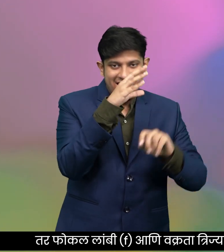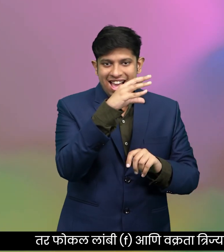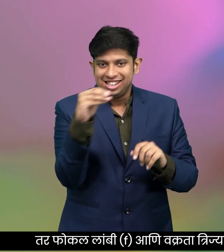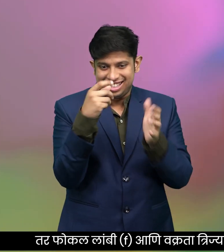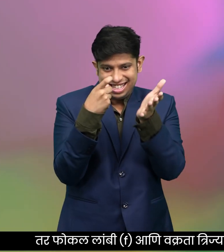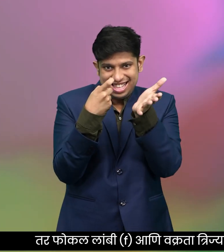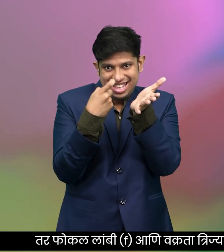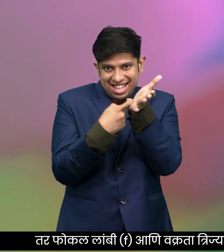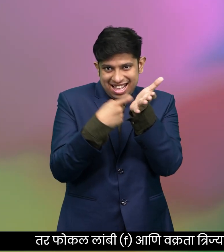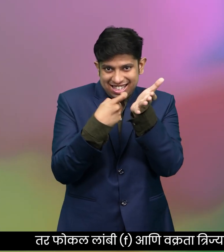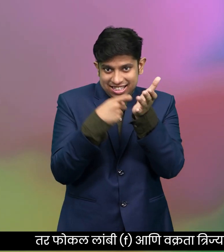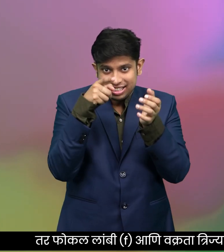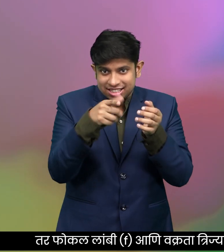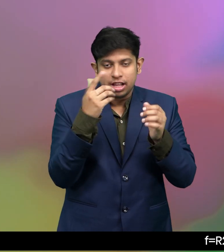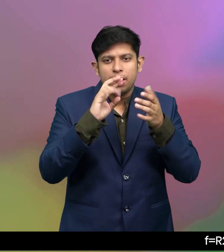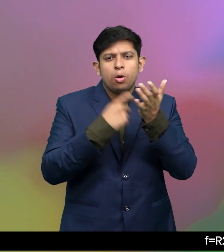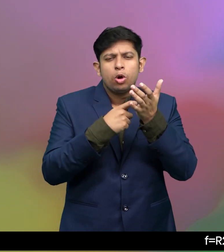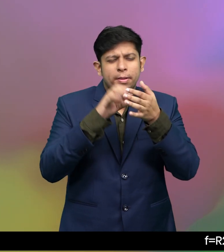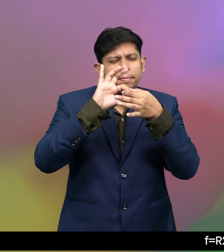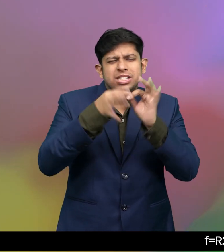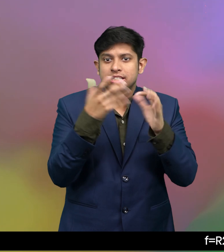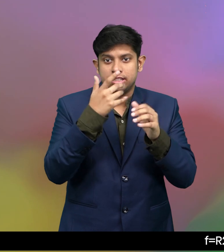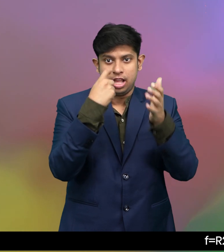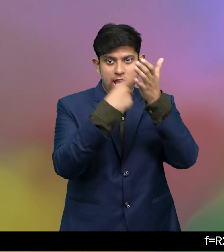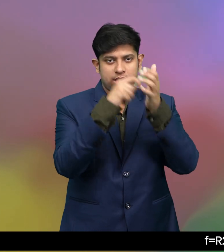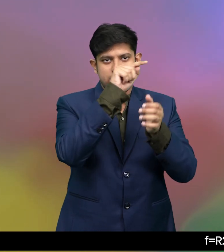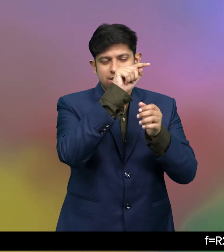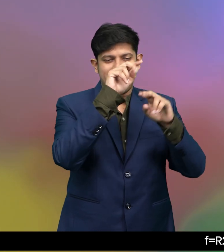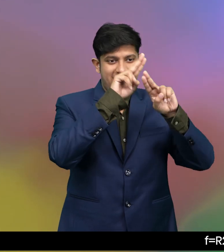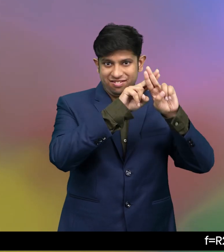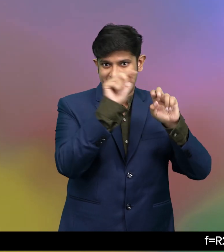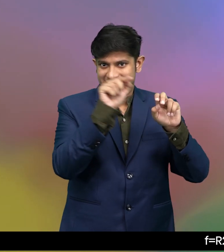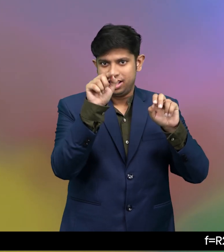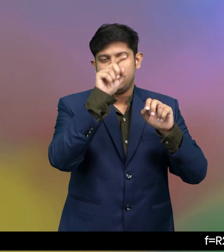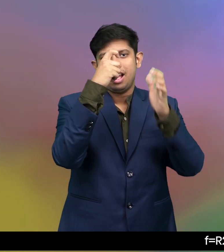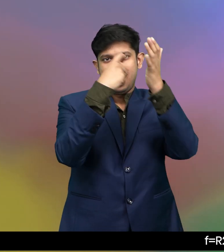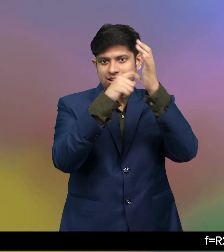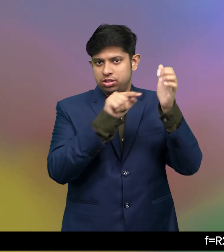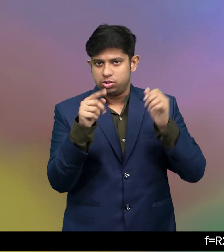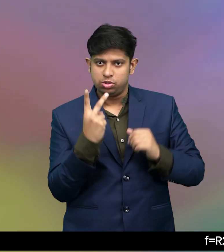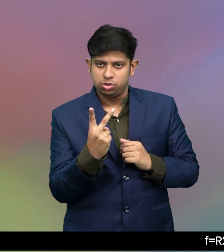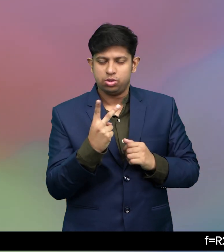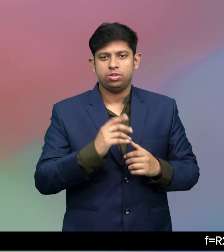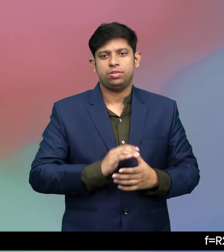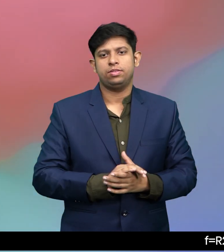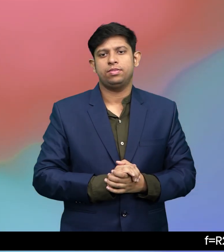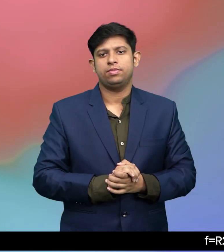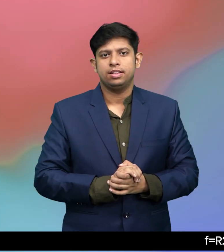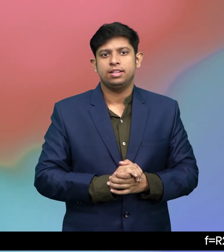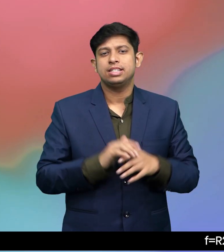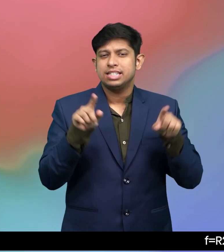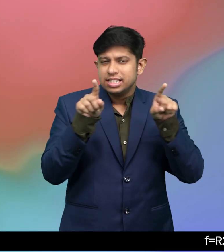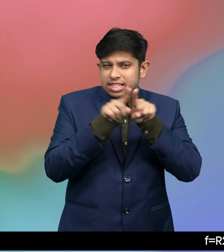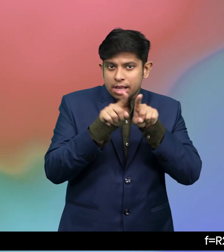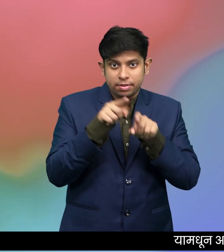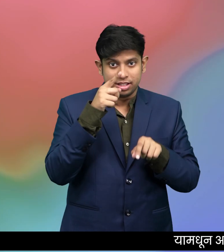and संबंध खालीलप्रमाणे असतो. radius of curvature F बरोबर R R is टू F F is बरोबर equal to R स्लॅश by 2. फ्रॅक कंसात R